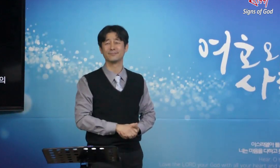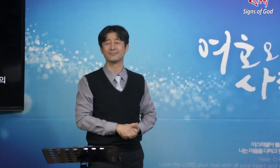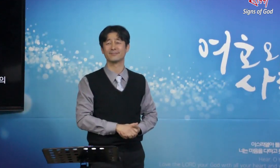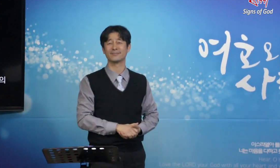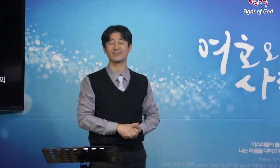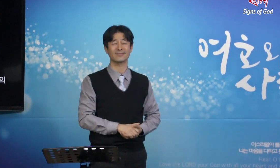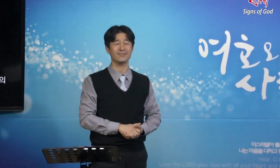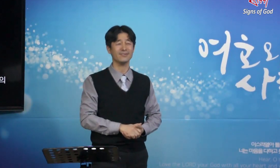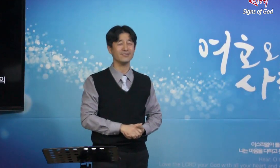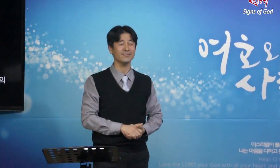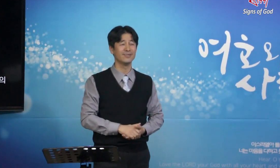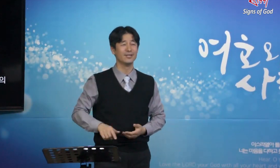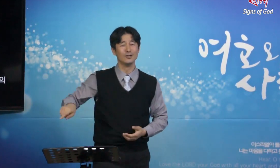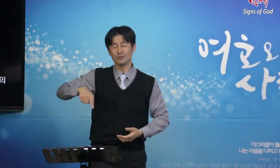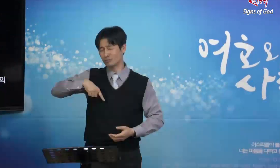분들도 많이 있는데요.